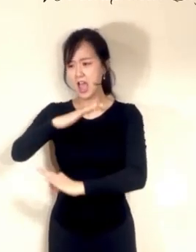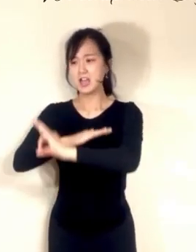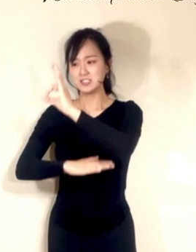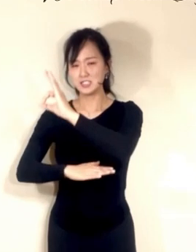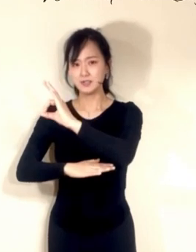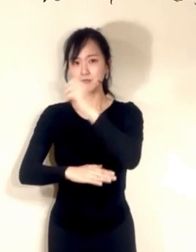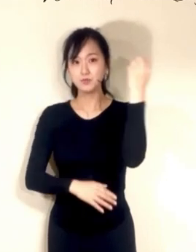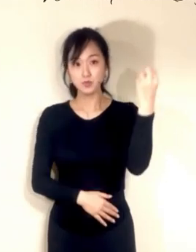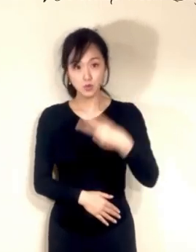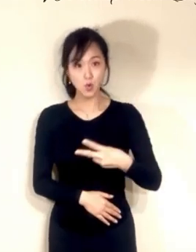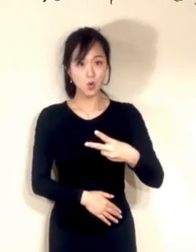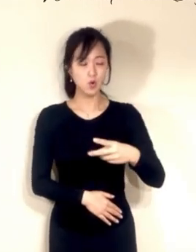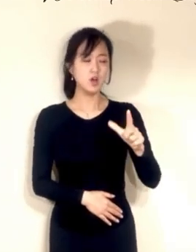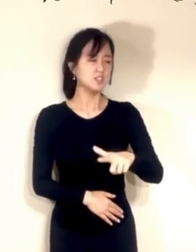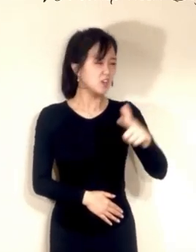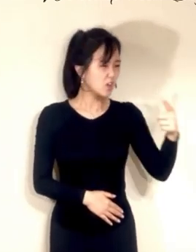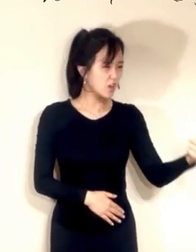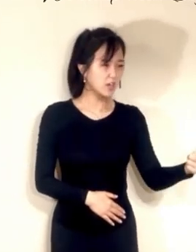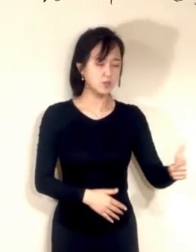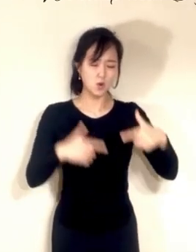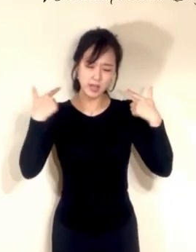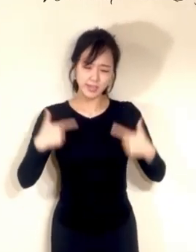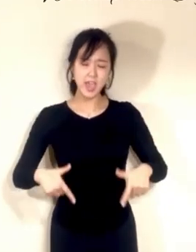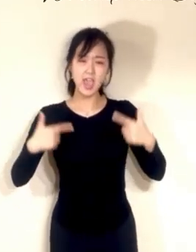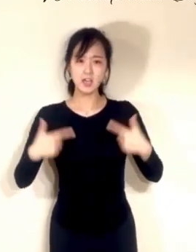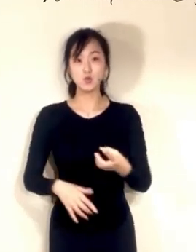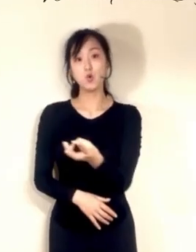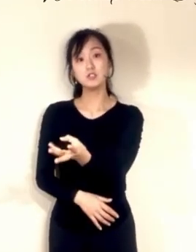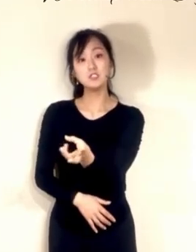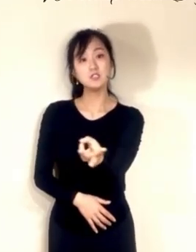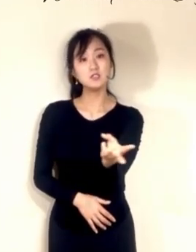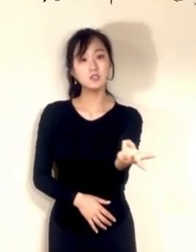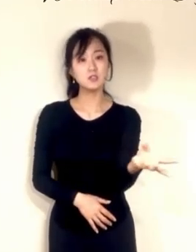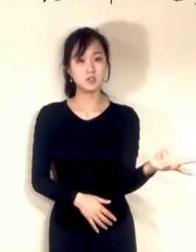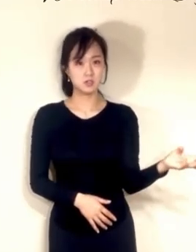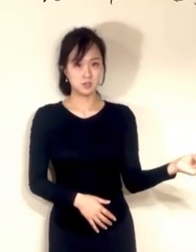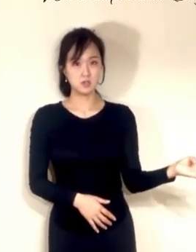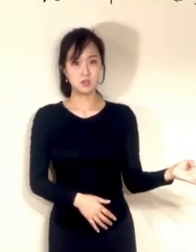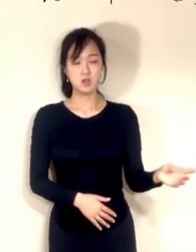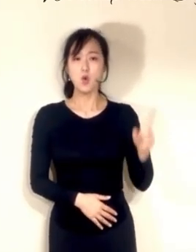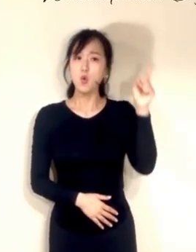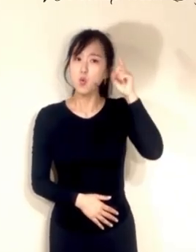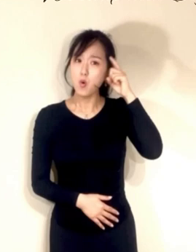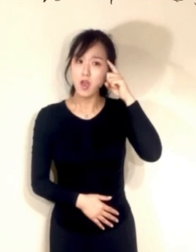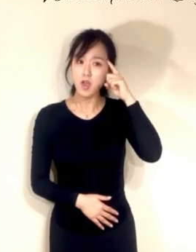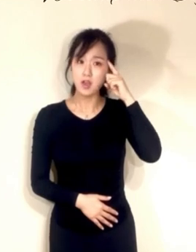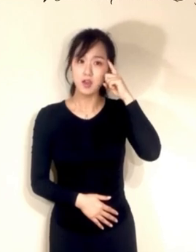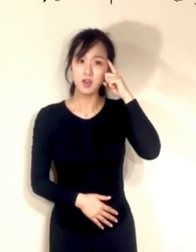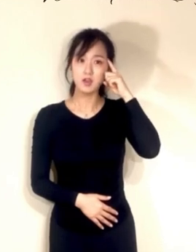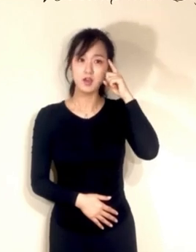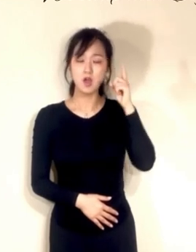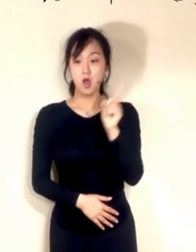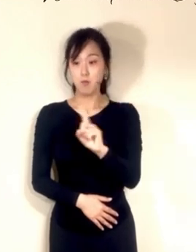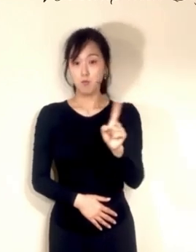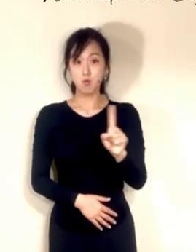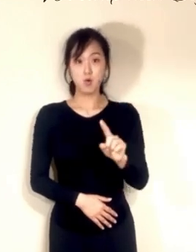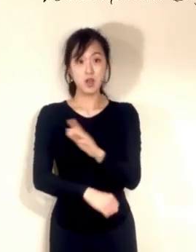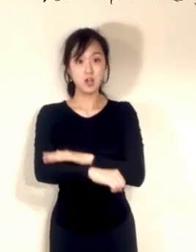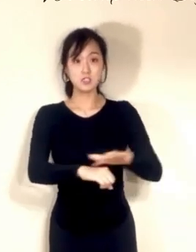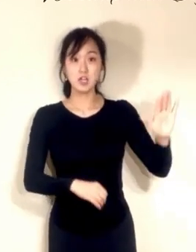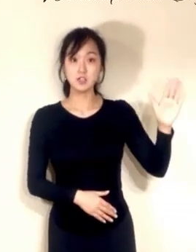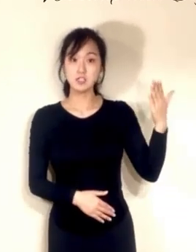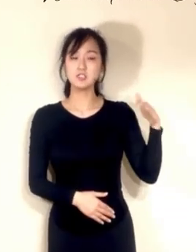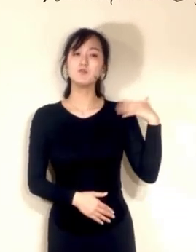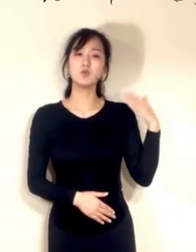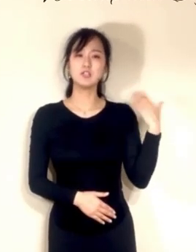뿌리고 저녁에도 또 씨를 뿌리라는 것입니다. 왜? 언제 어떤 것이 잘 될지 모르니까 늘 성실하게